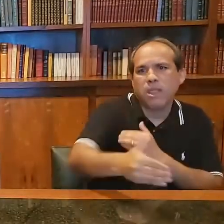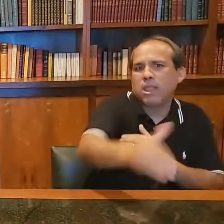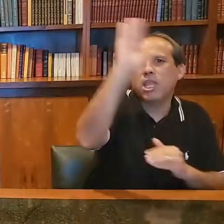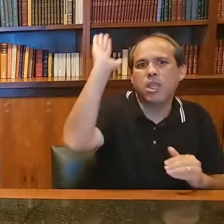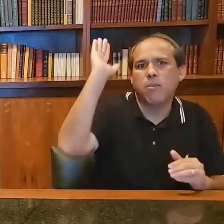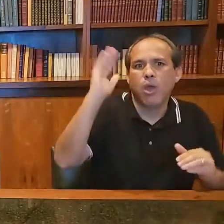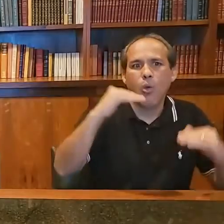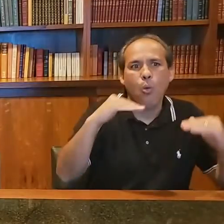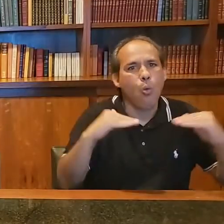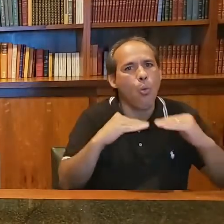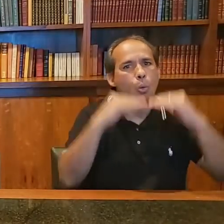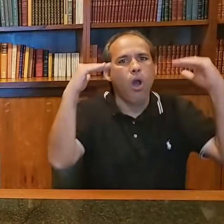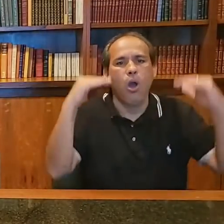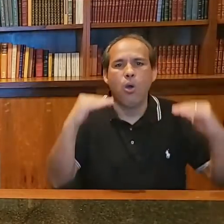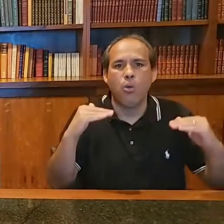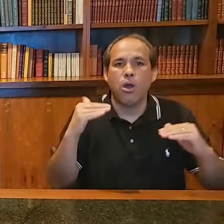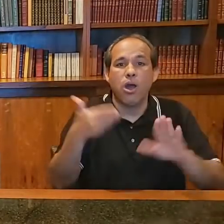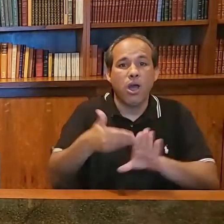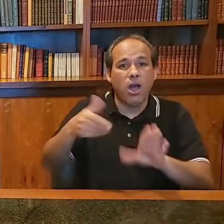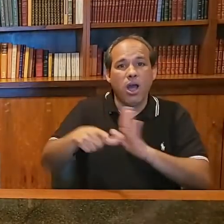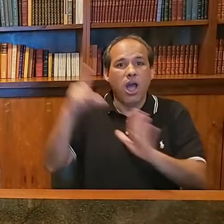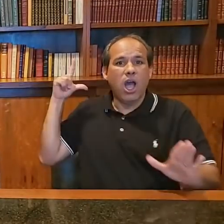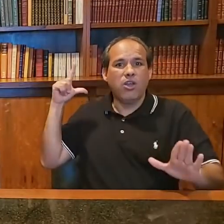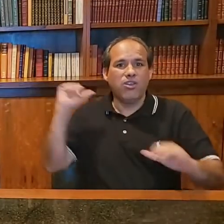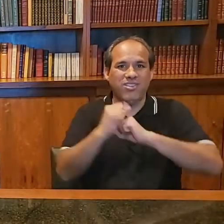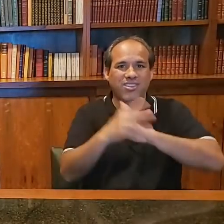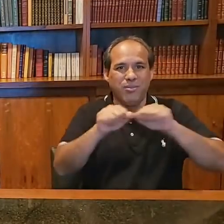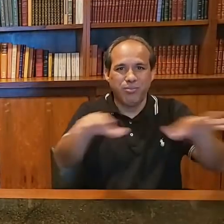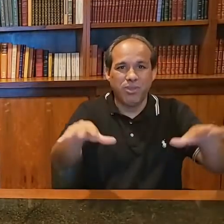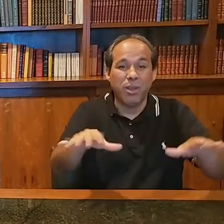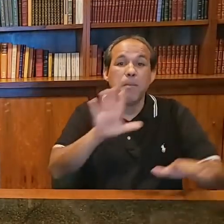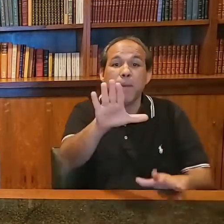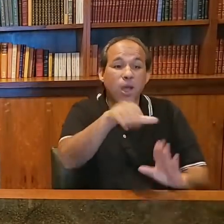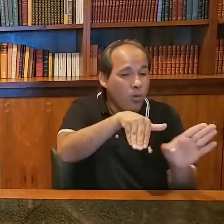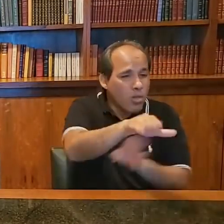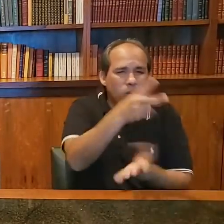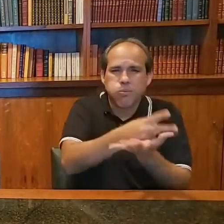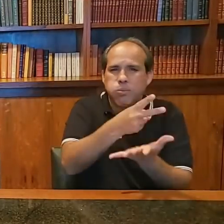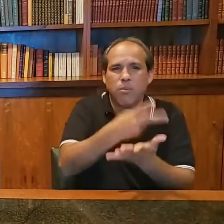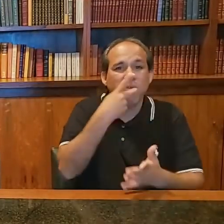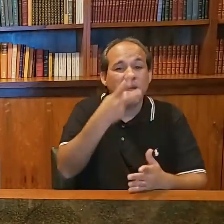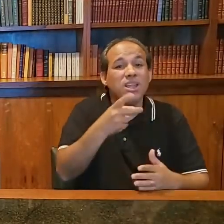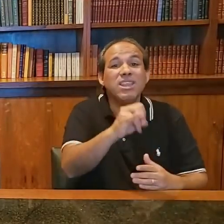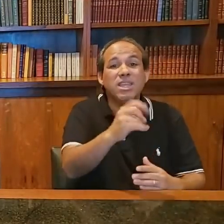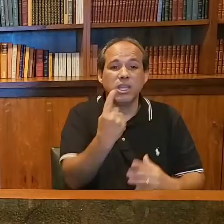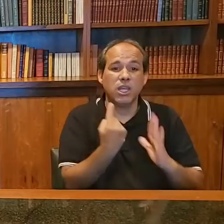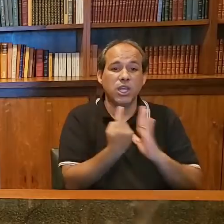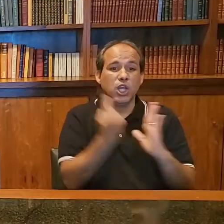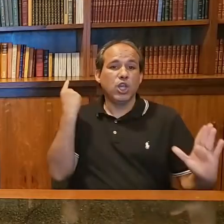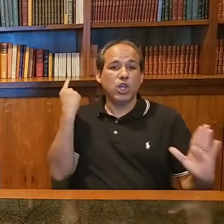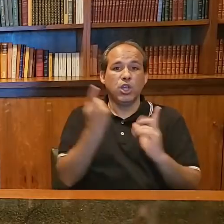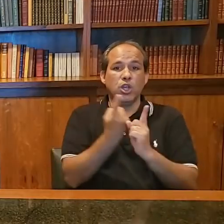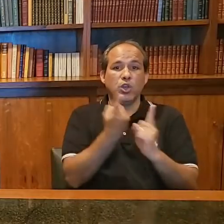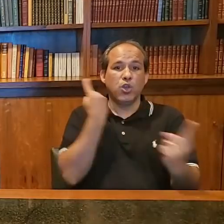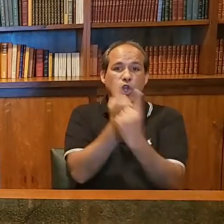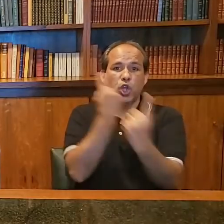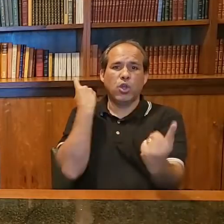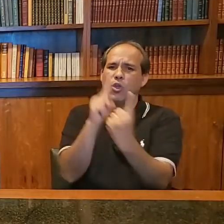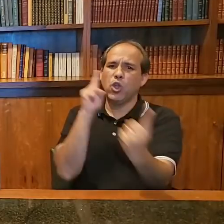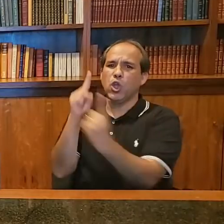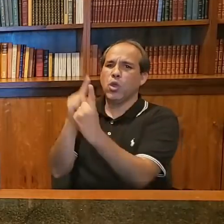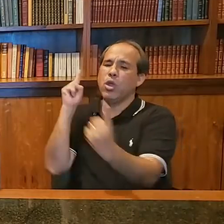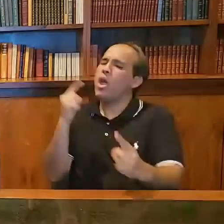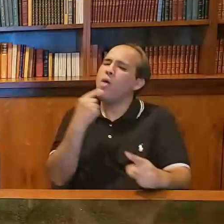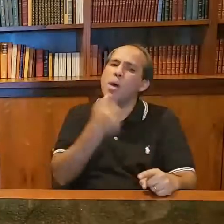da pandemia. É verdade. E agora, orientação, ele sempre deu. Tá? Quando fala isolamento, eu falei sempre isolamento vertical. Era pessoal